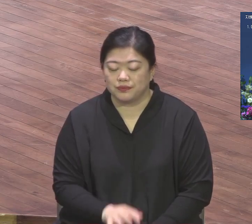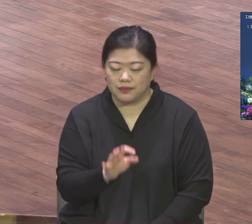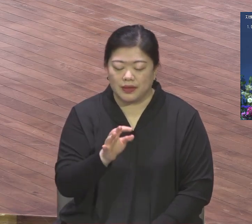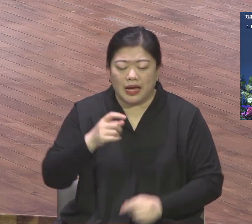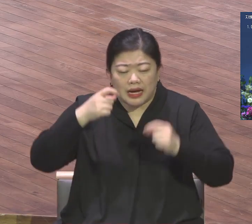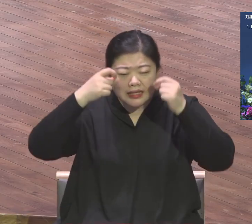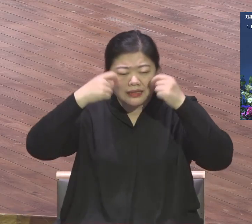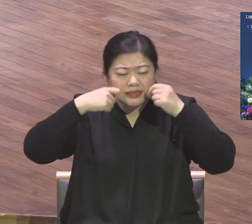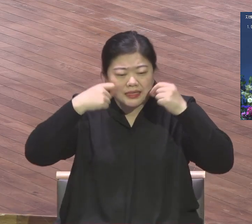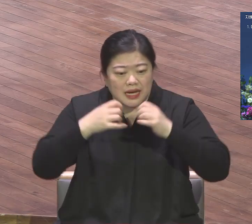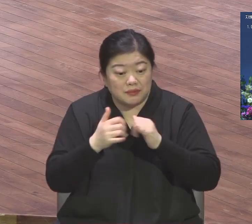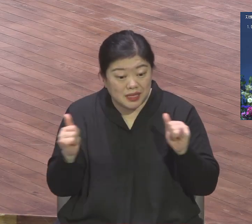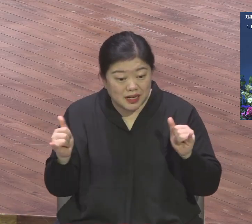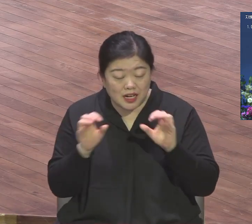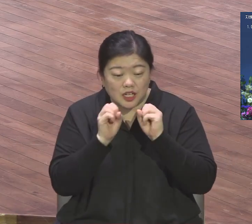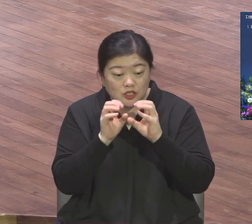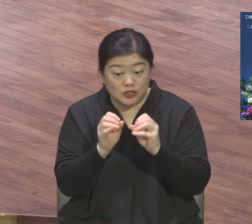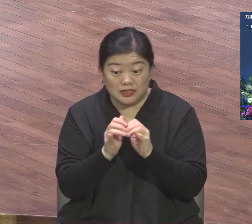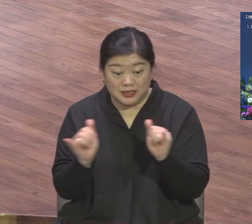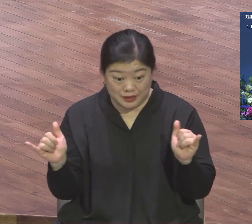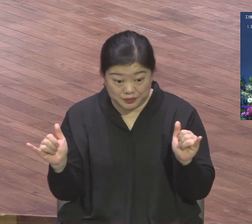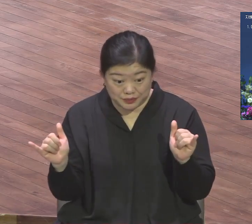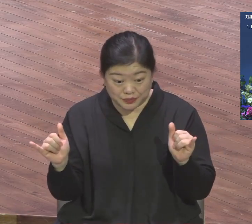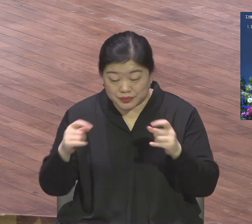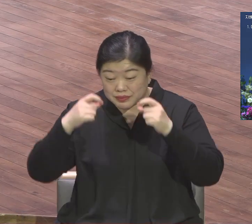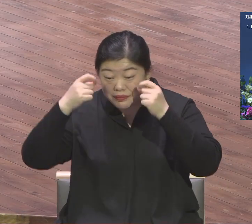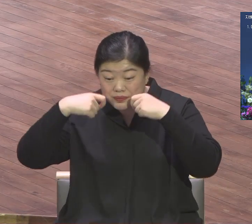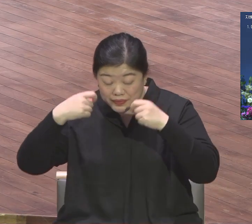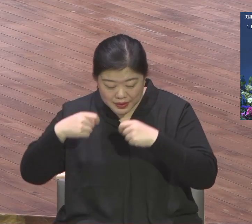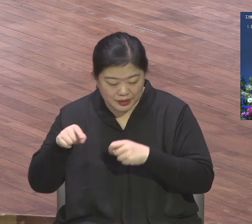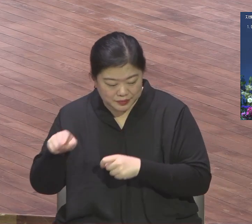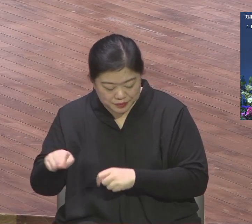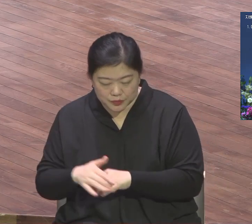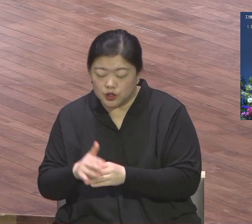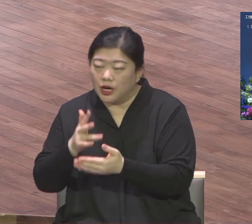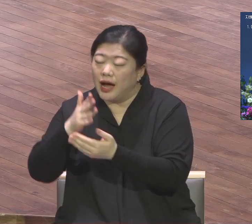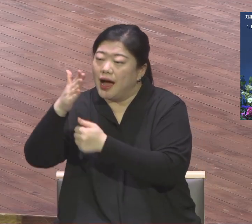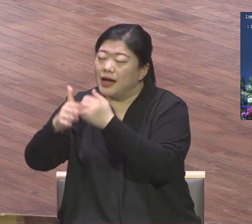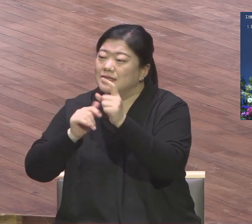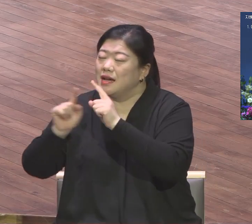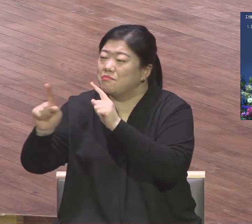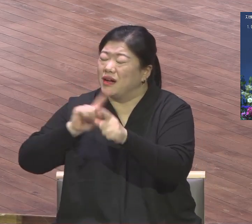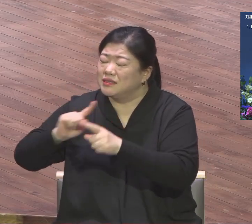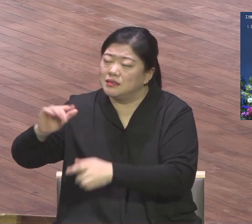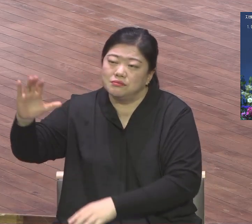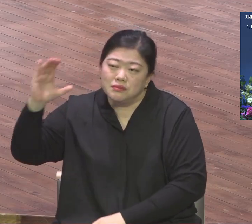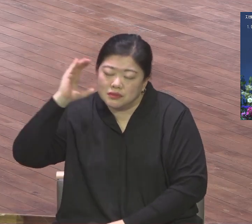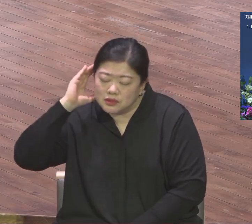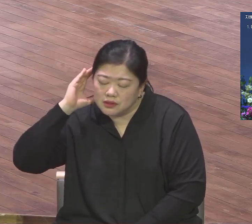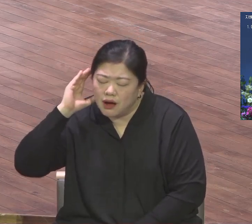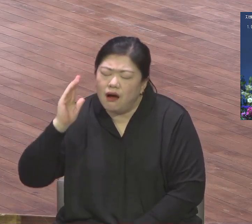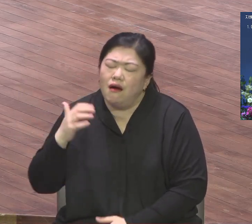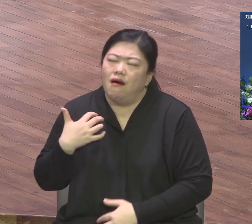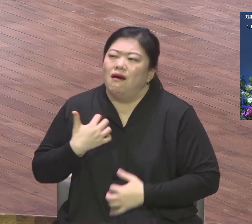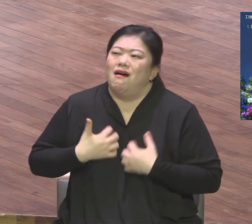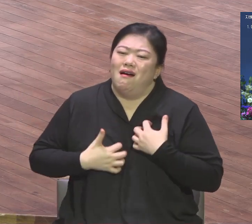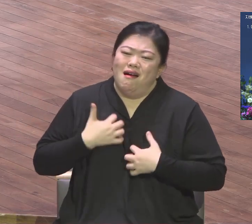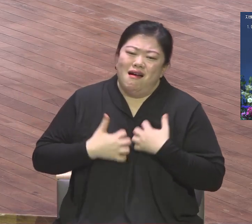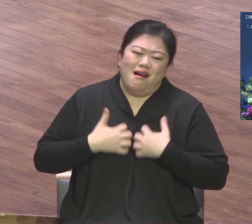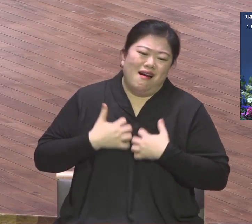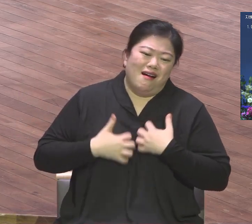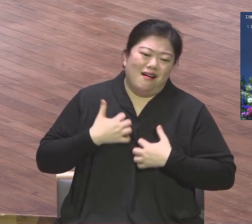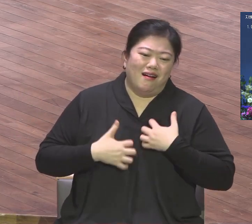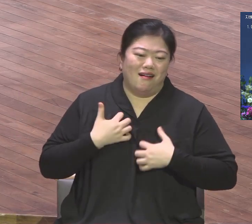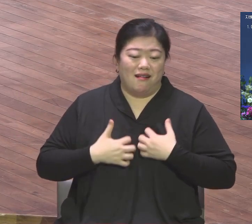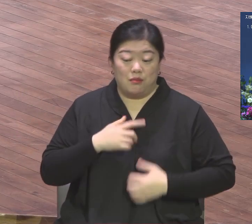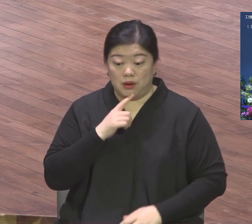예레미야 15장 16절에 주의 말씀이 기쁨과 자기 마음의 즐거움이야. 말씀이 기쁨과 즐거움이라고 고백하고